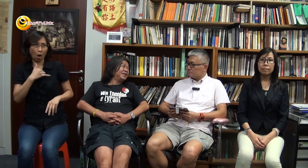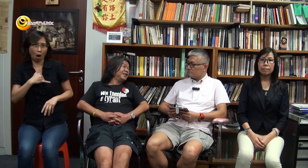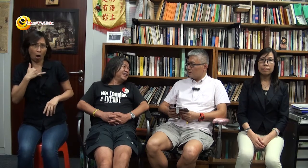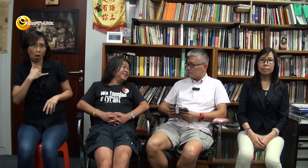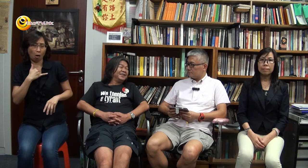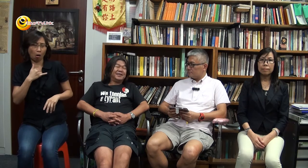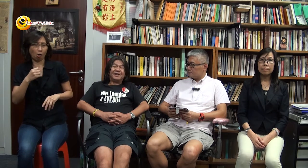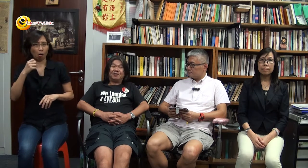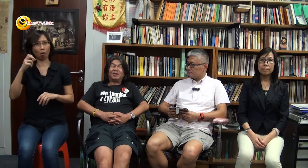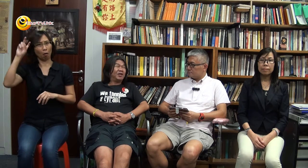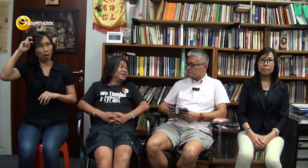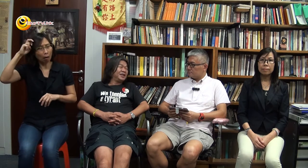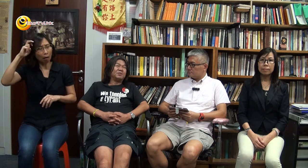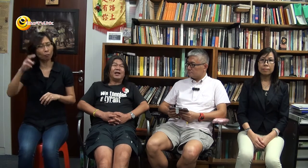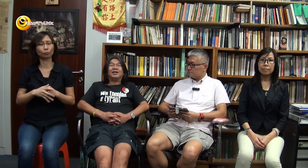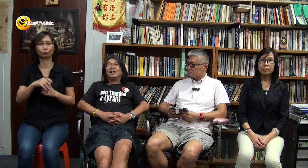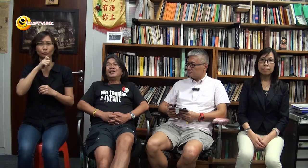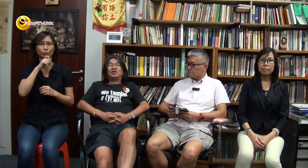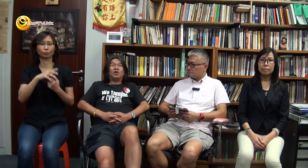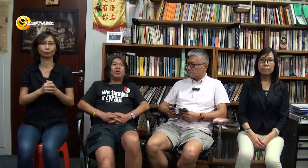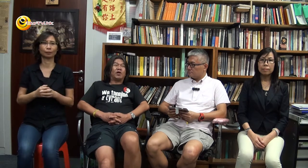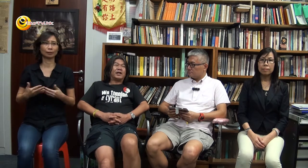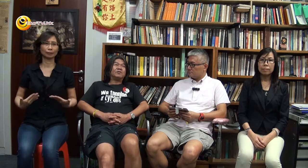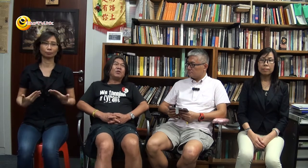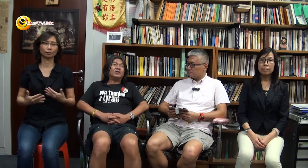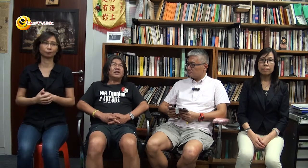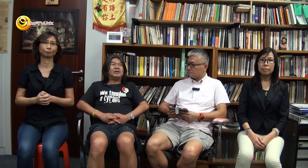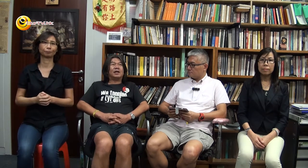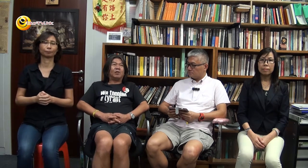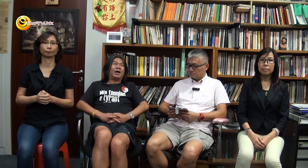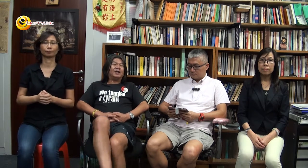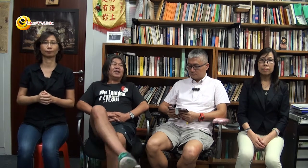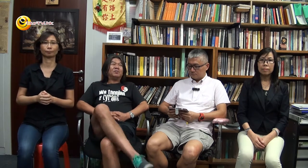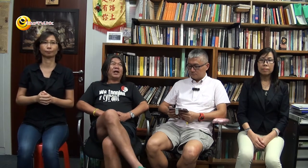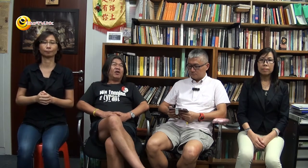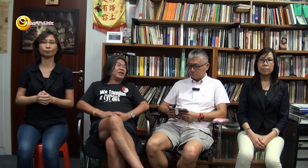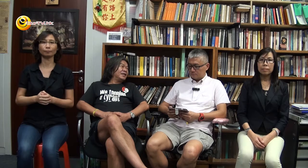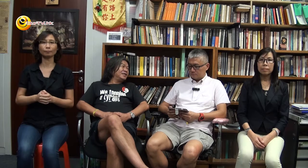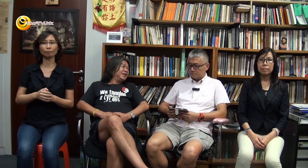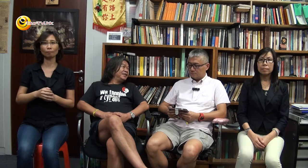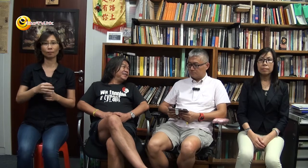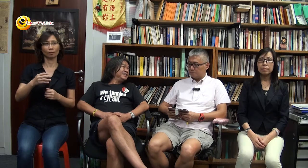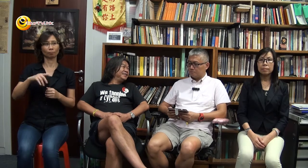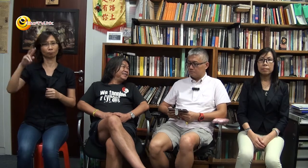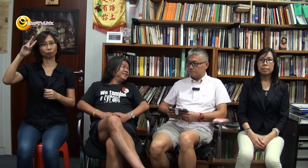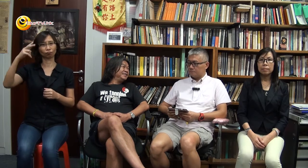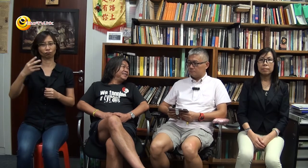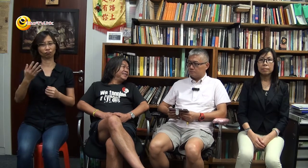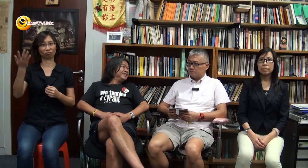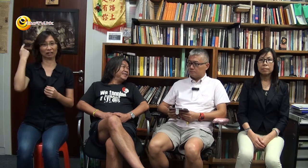過一餐嘅，玩過一次嘅。咁嗱，呢次水到渠成，咁即係換言之就係話，唔係兩日嘅事啦。